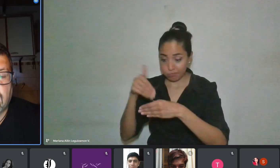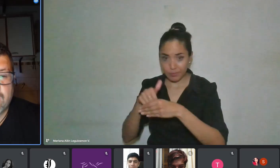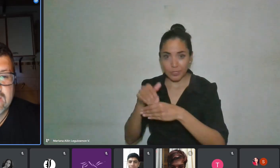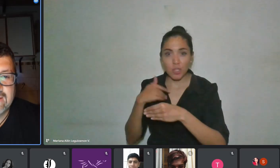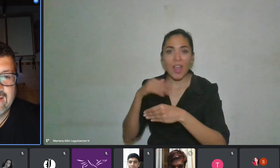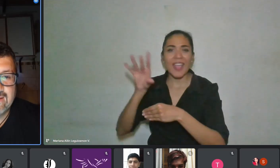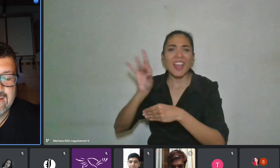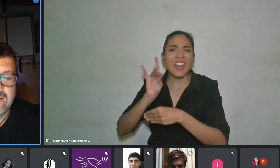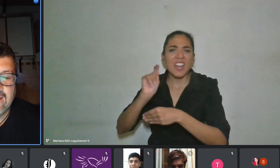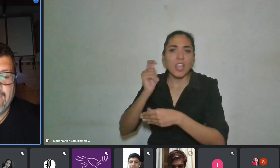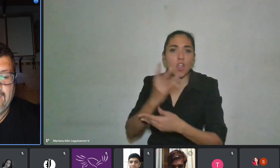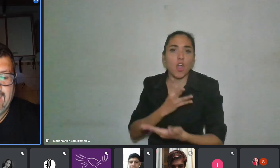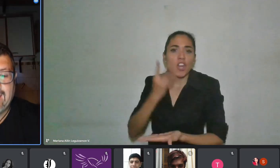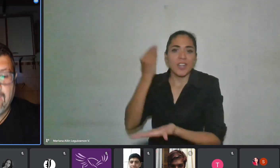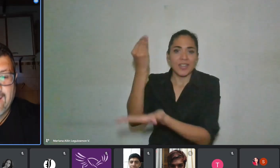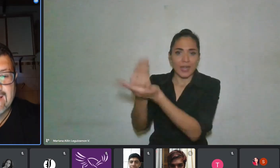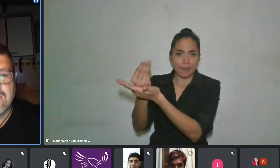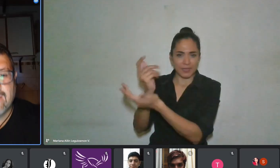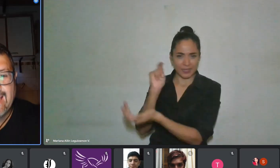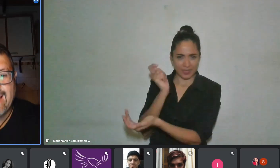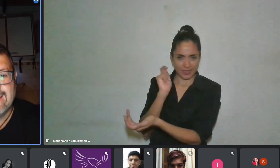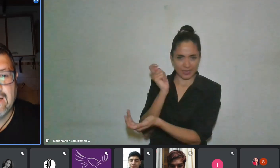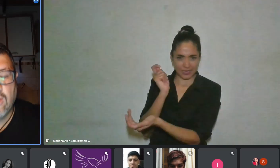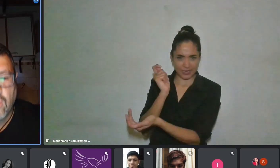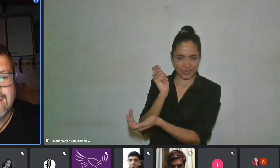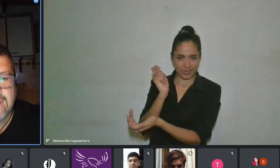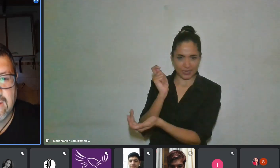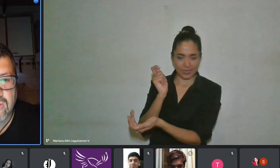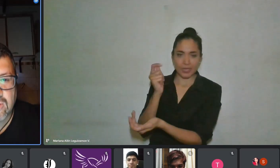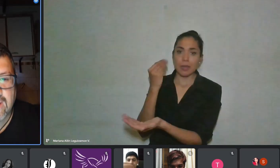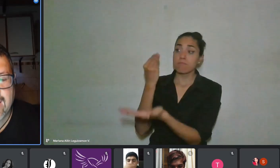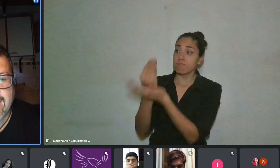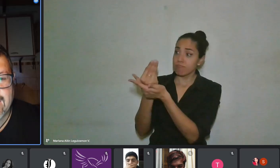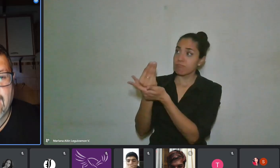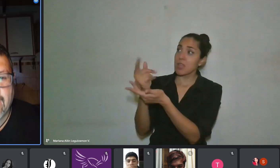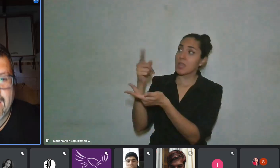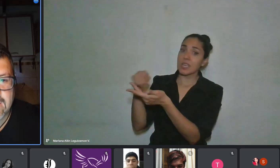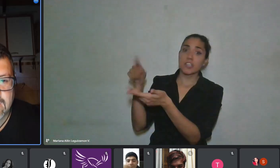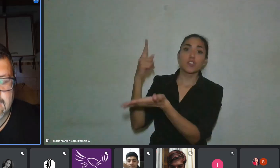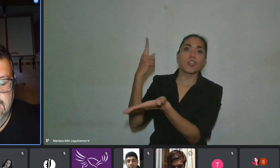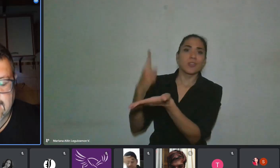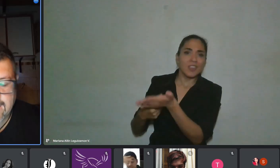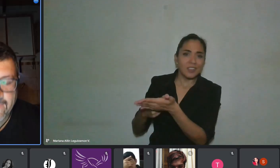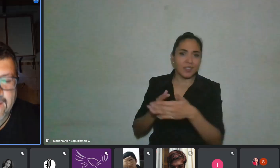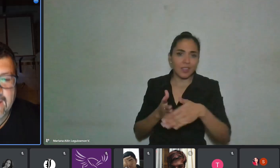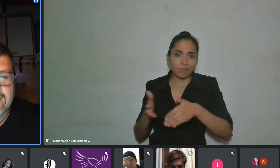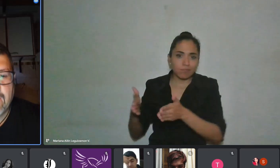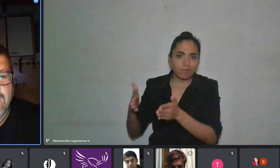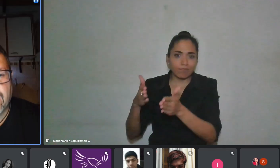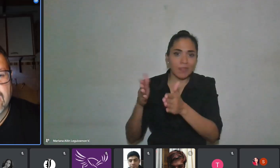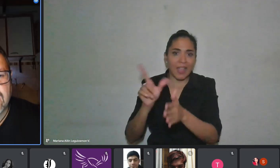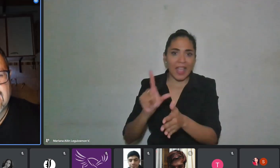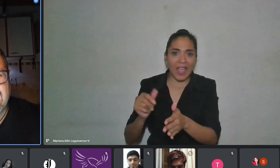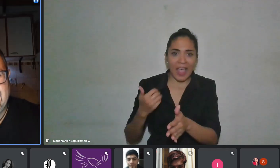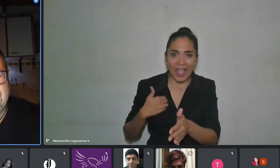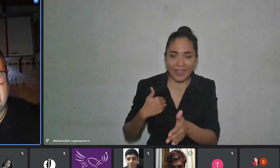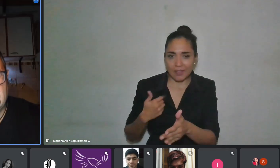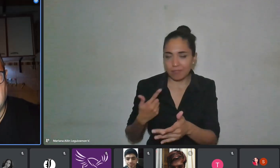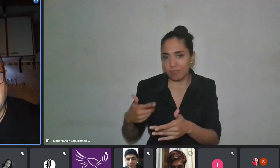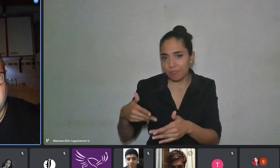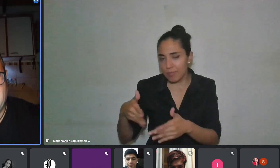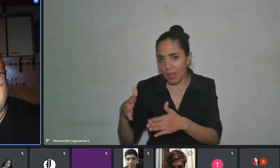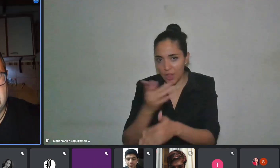nuestros representantes que van a llevar adelante los destinos del país, ¿sí? También por eso es que se